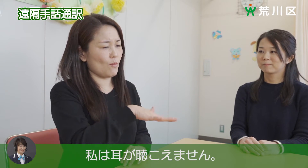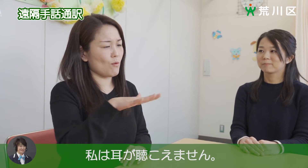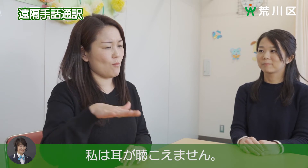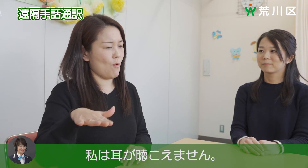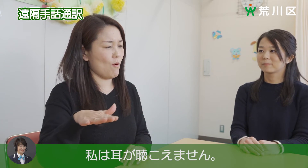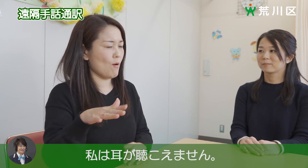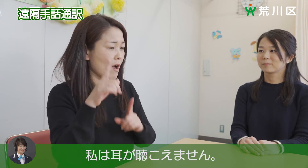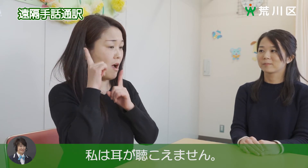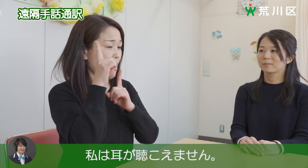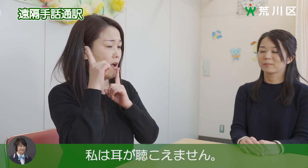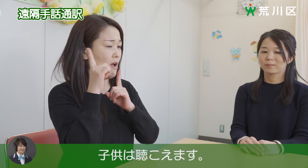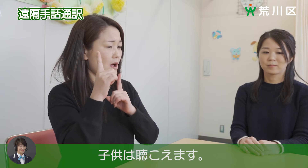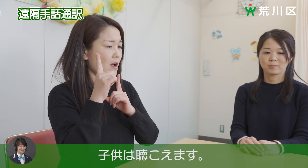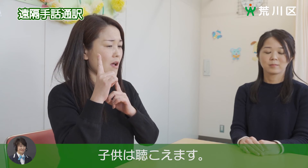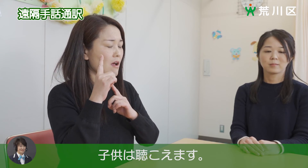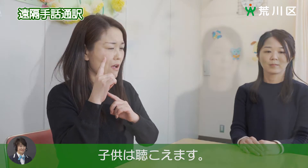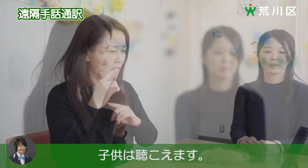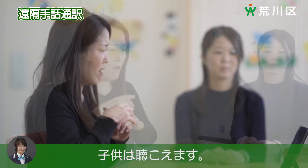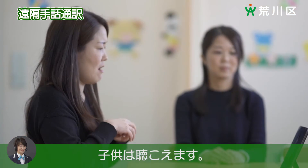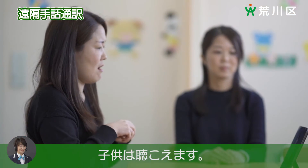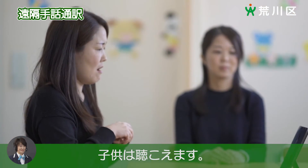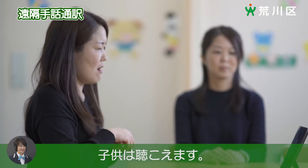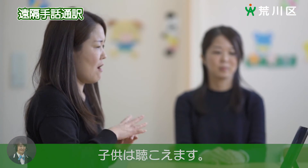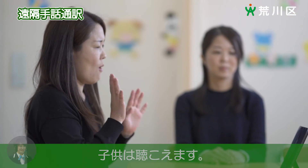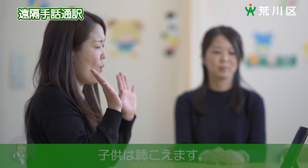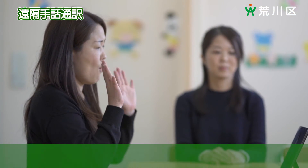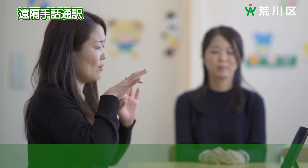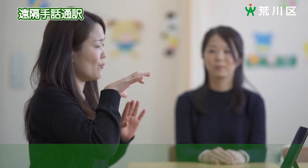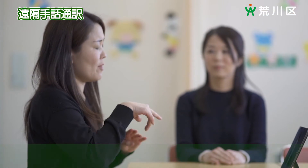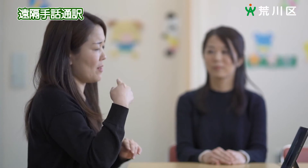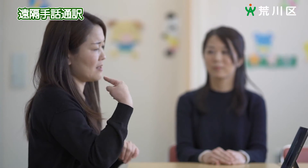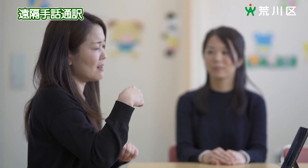私は耳が聞こえません。子供は聞こえます。